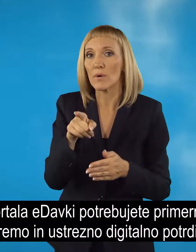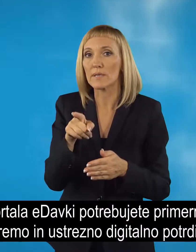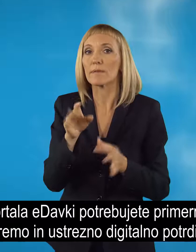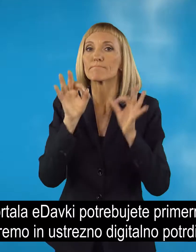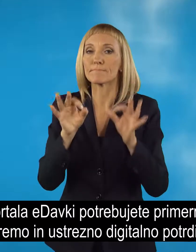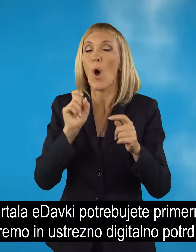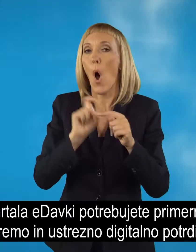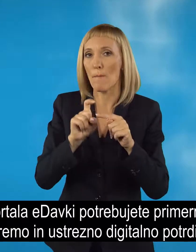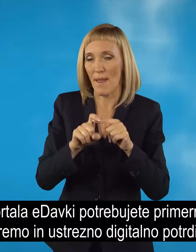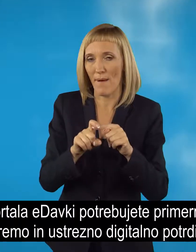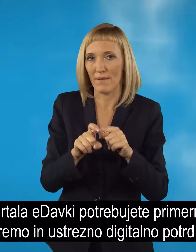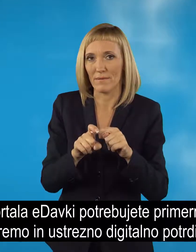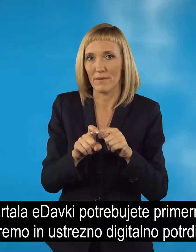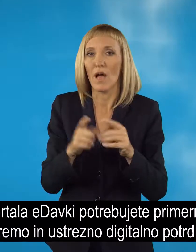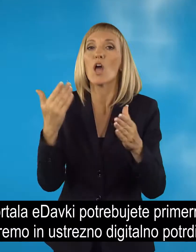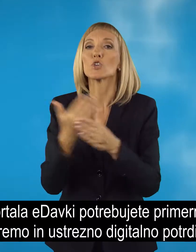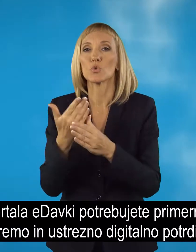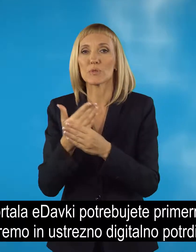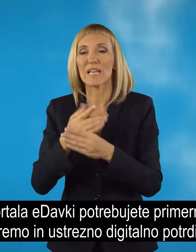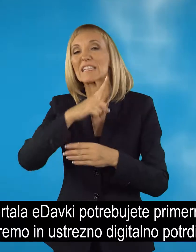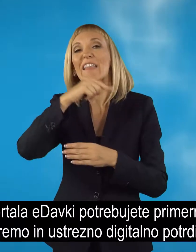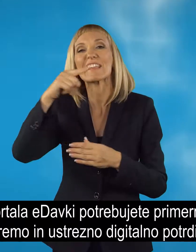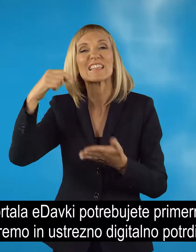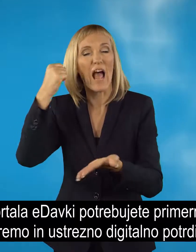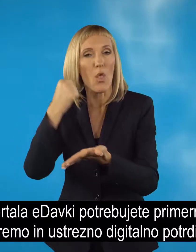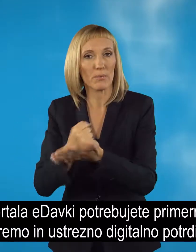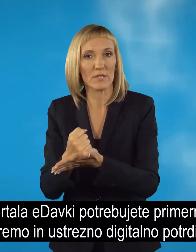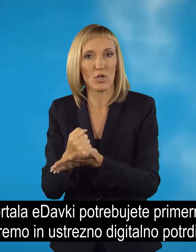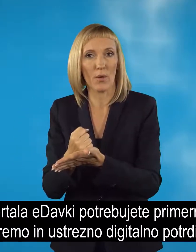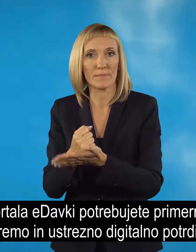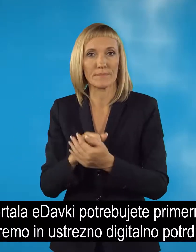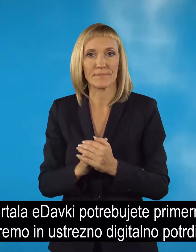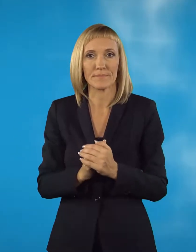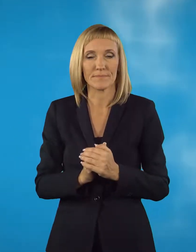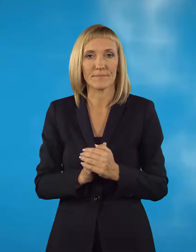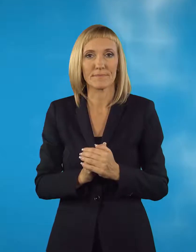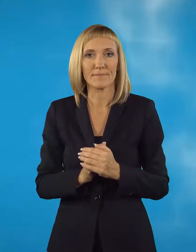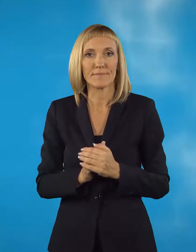potrebujete primerno opremo in ustrezno digitalno potrdilo.